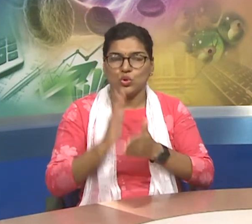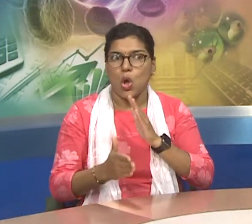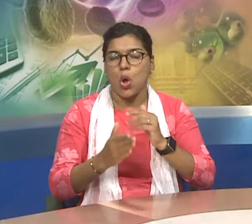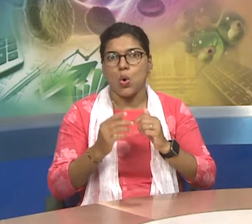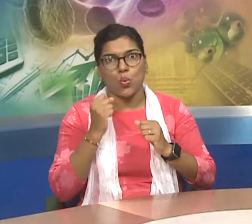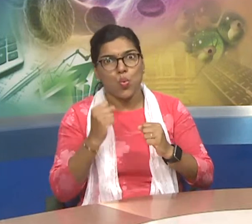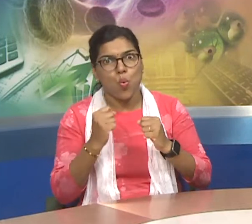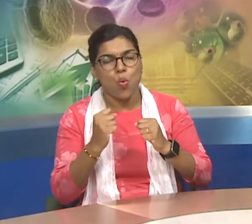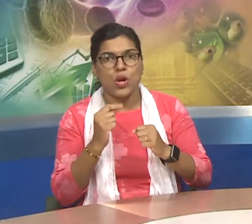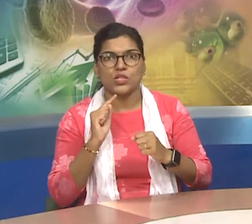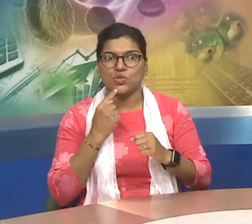issues,